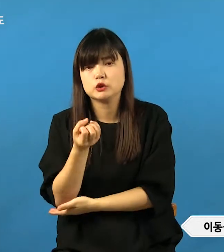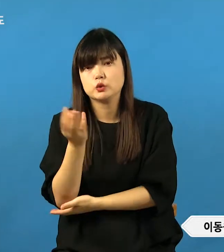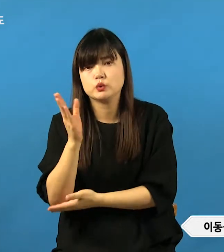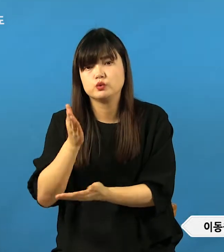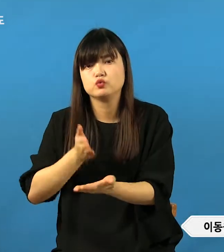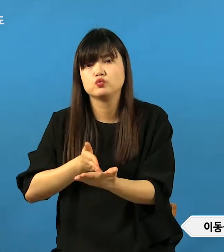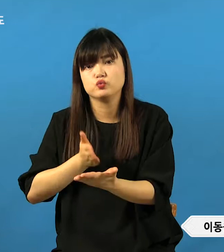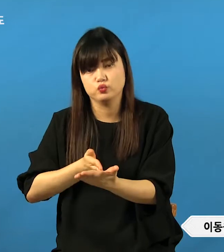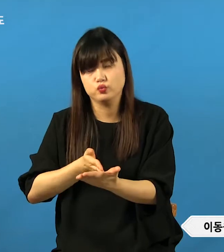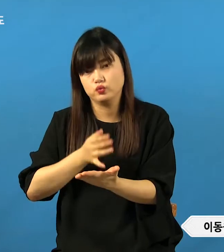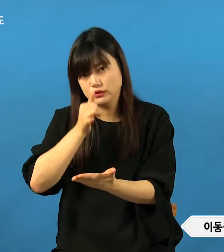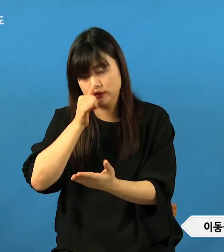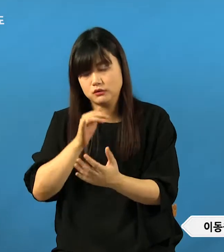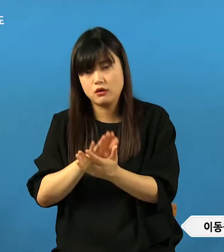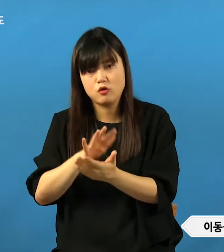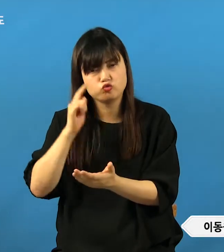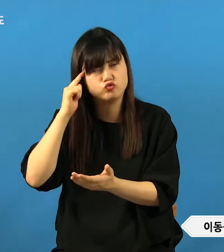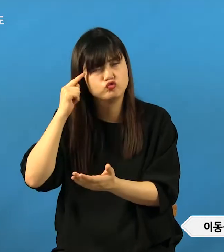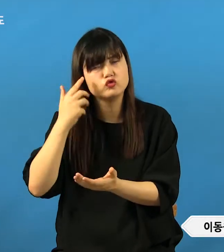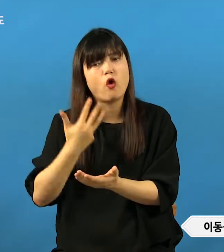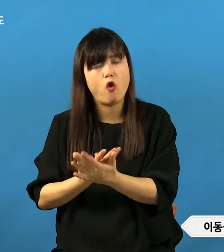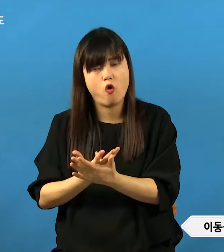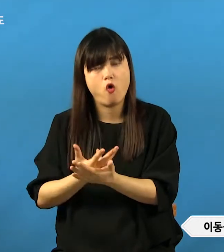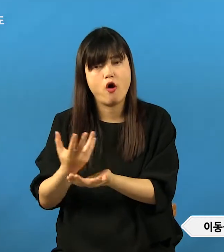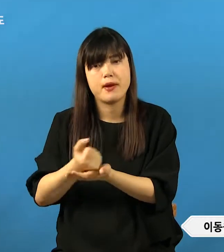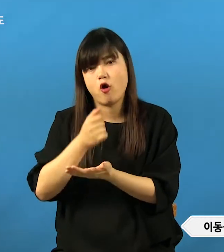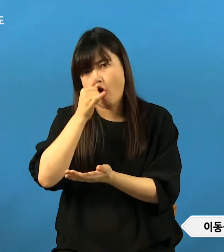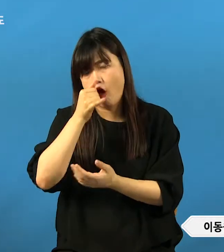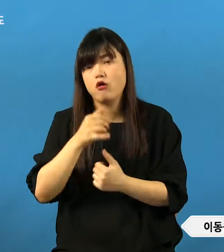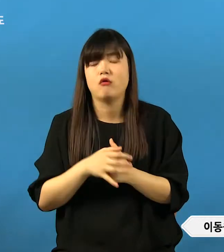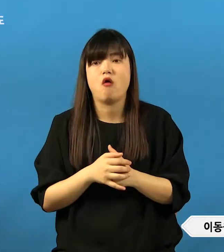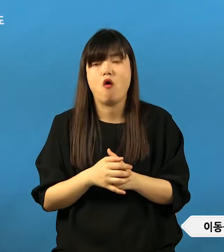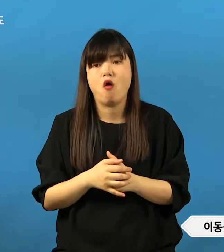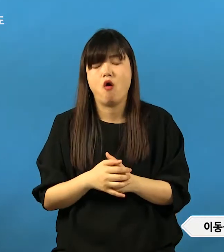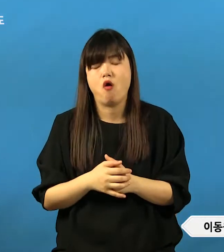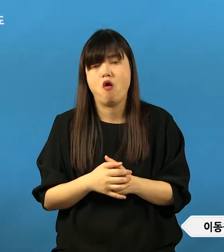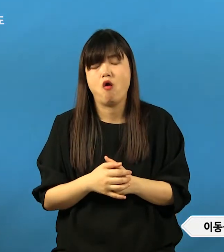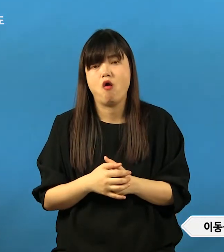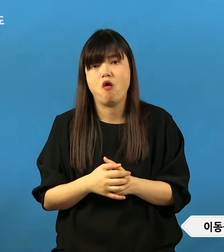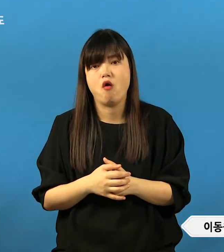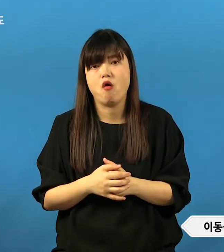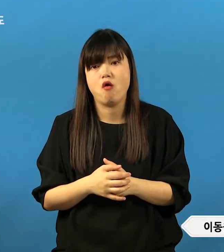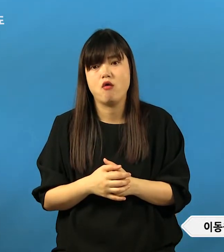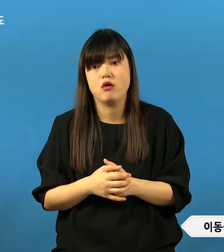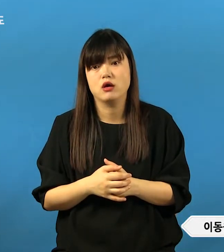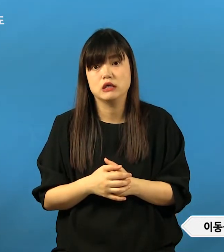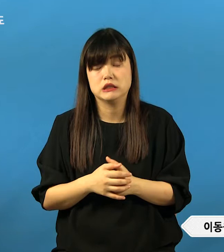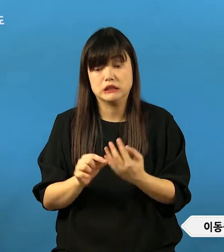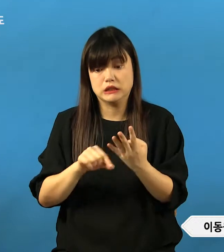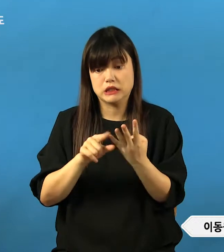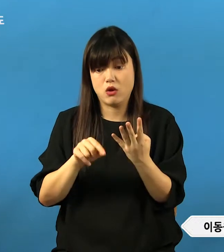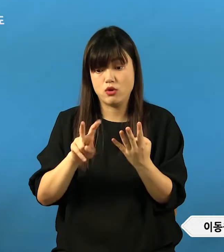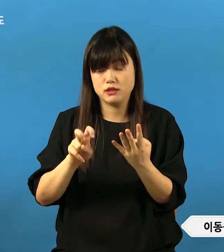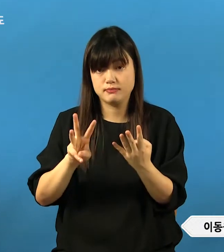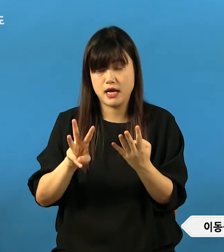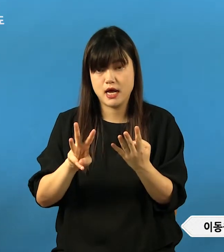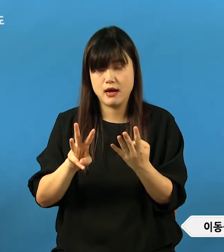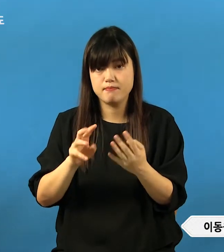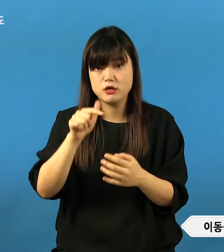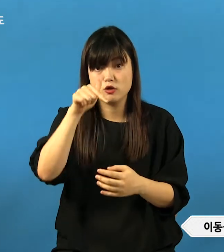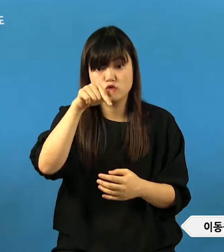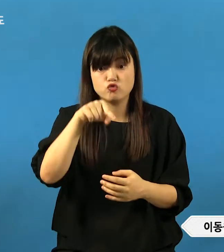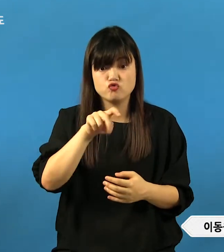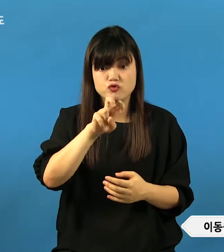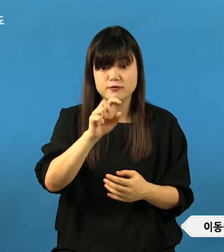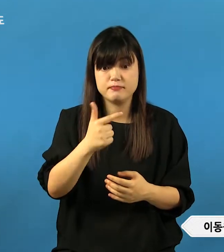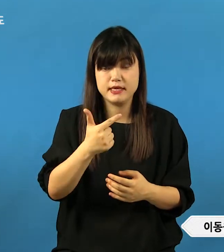못지않은 샤크를 던지는 사건 하나가 또 신문에 보도되었습니다. 4월 23일자 지난